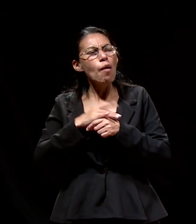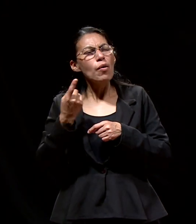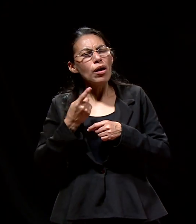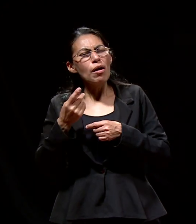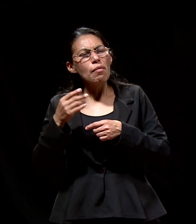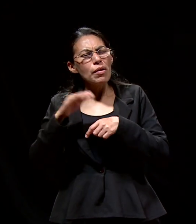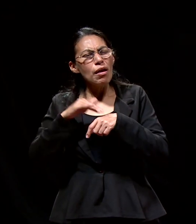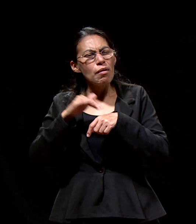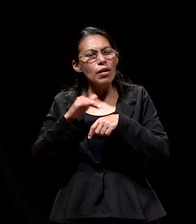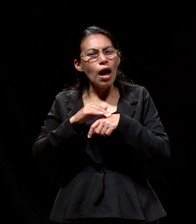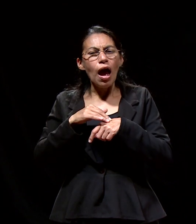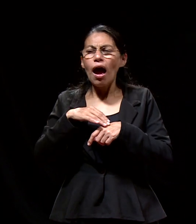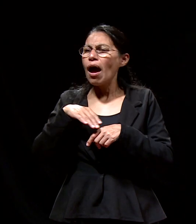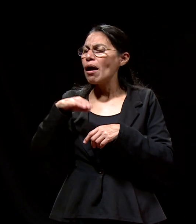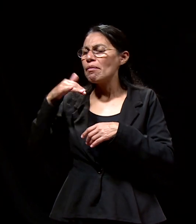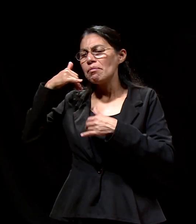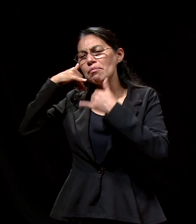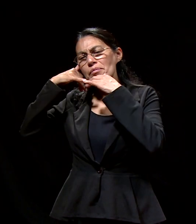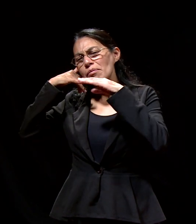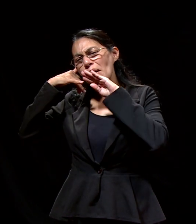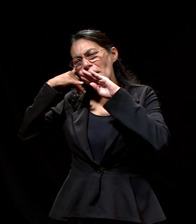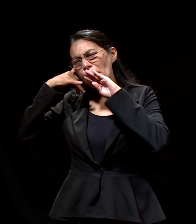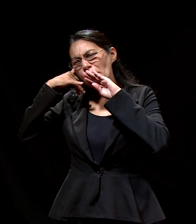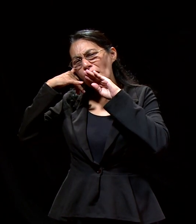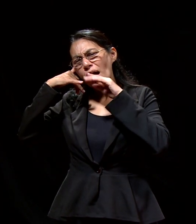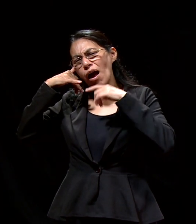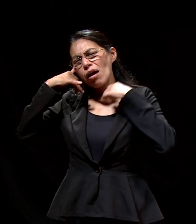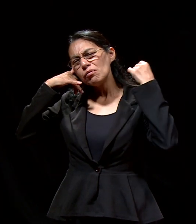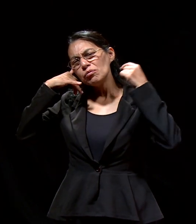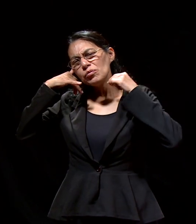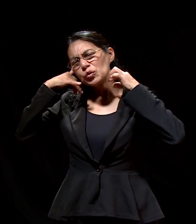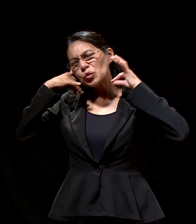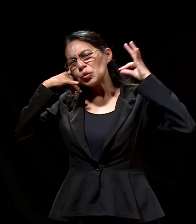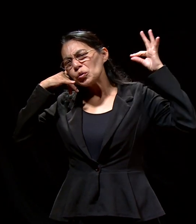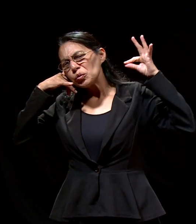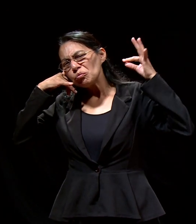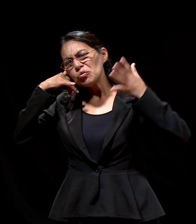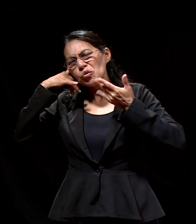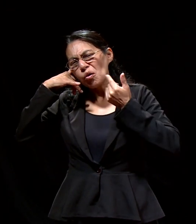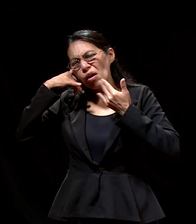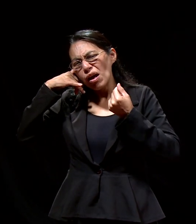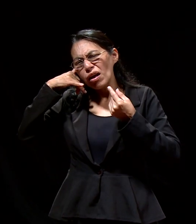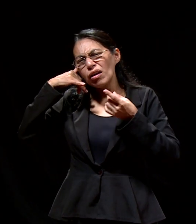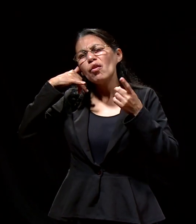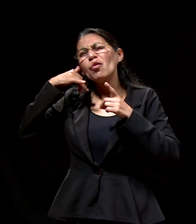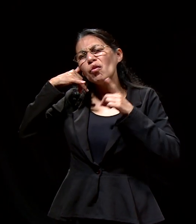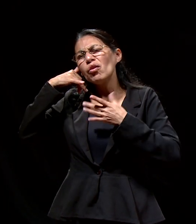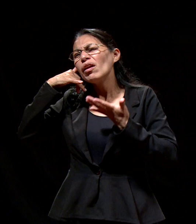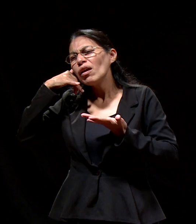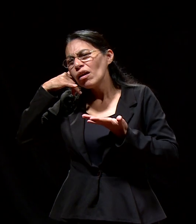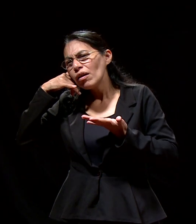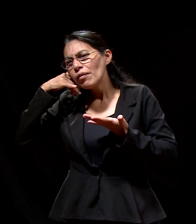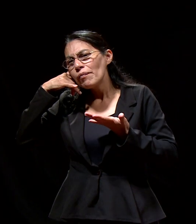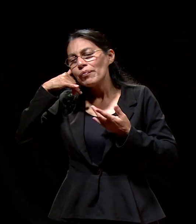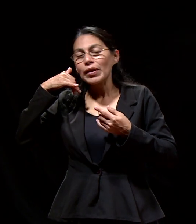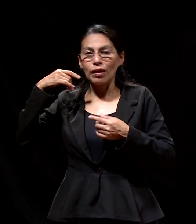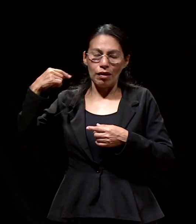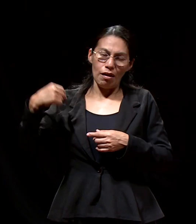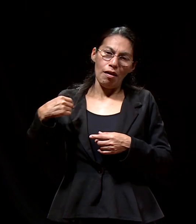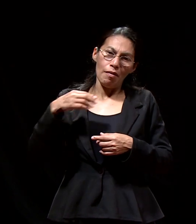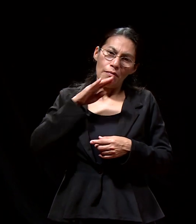dijimos que pues no encontraron la correa y estaba abajo de una olla que